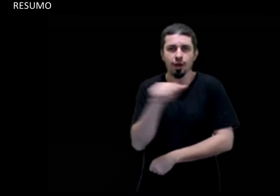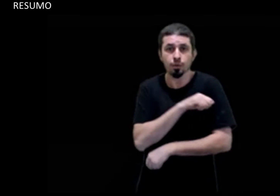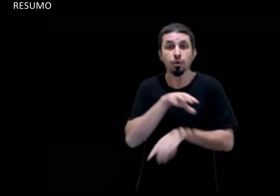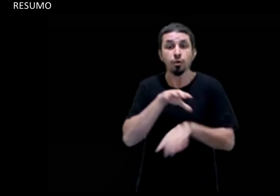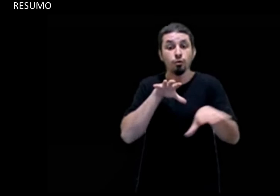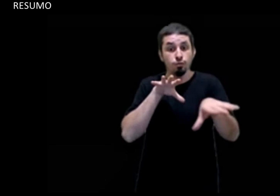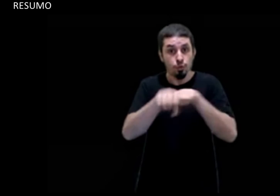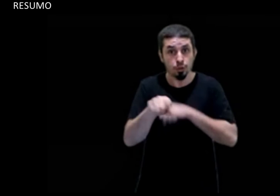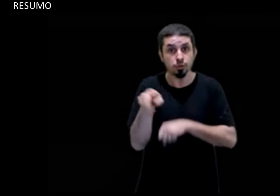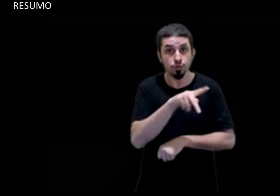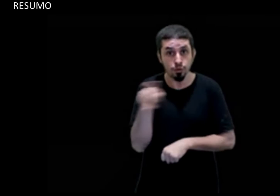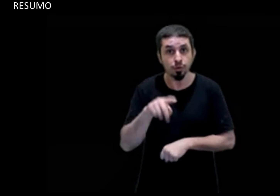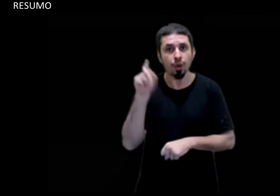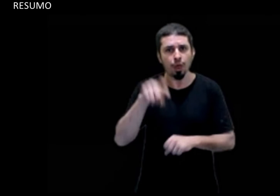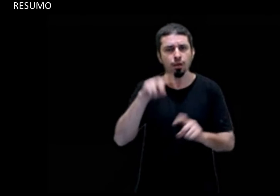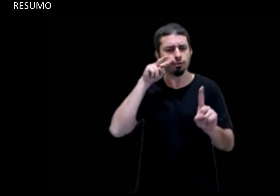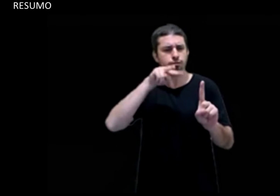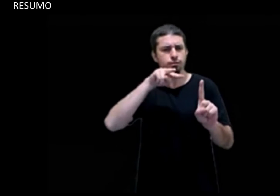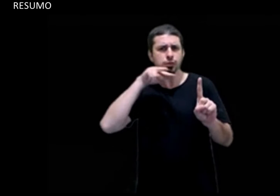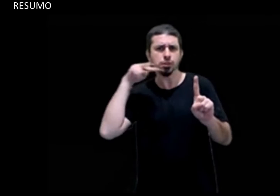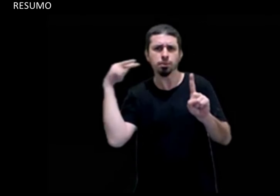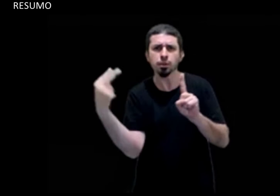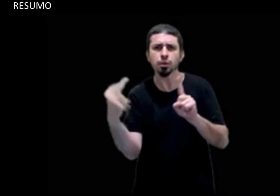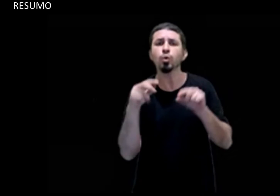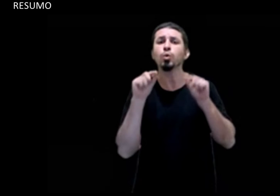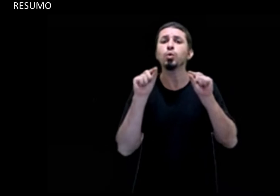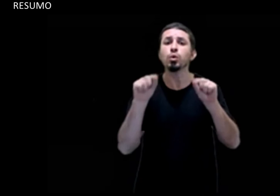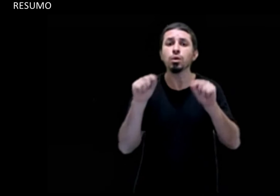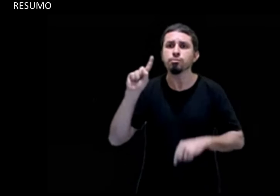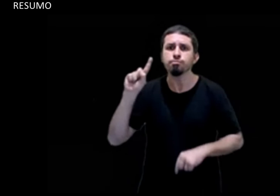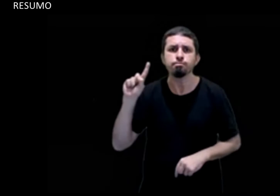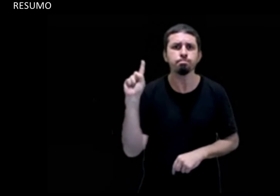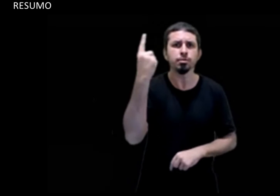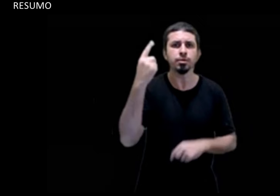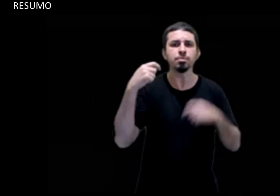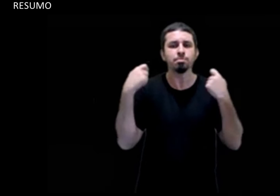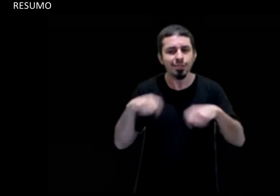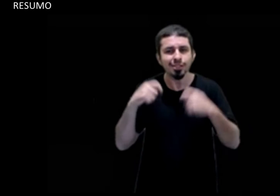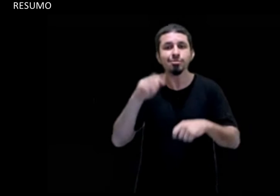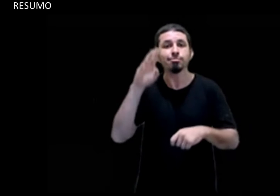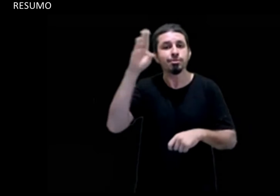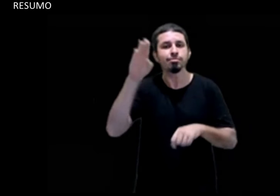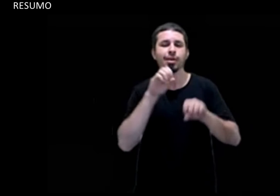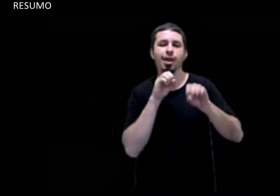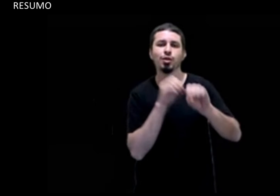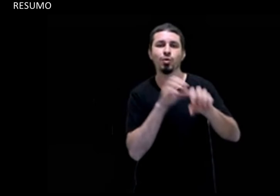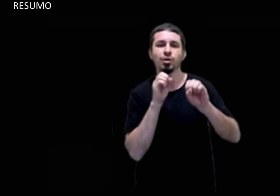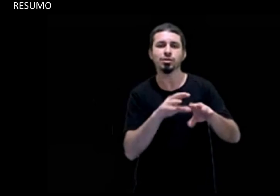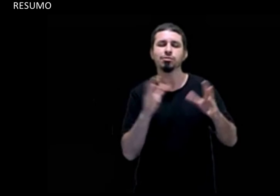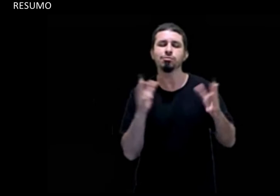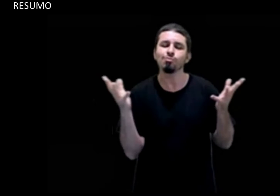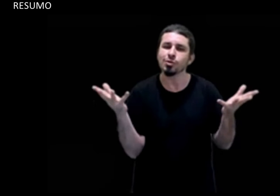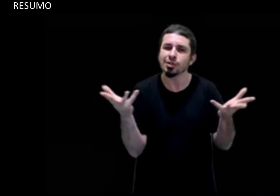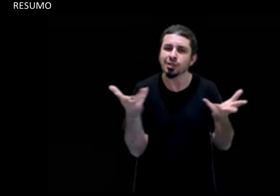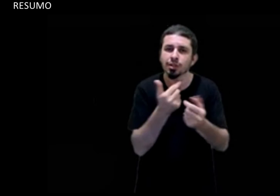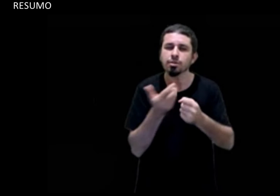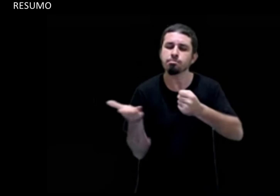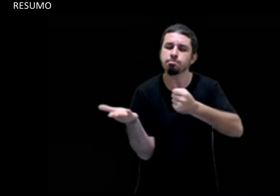formação de professores vem nesta ótica, como um estágio primeiro a uma educação de qualidade, calcada na modernidade